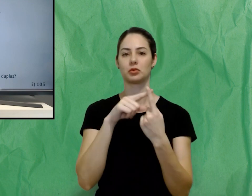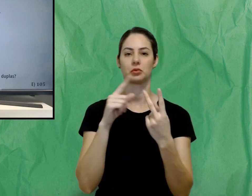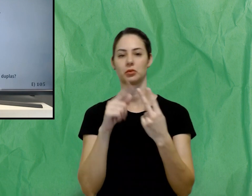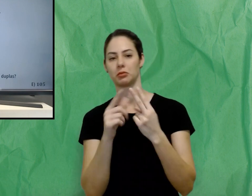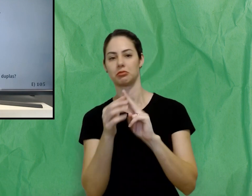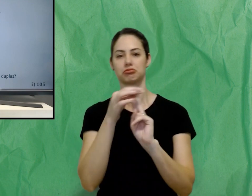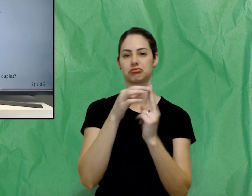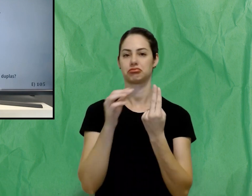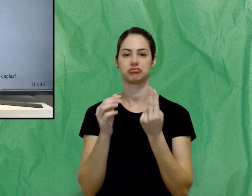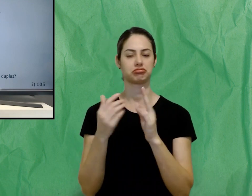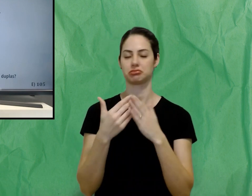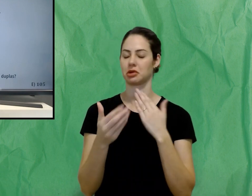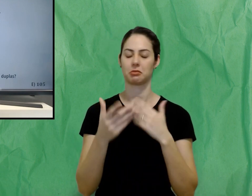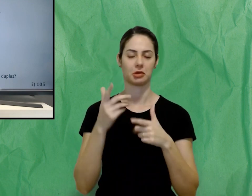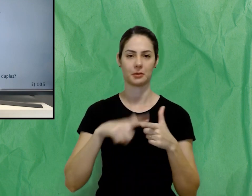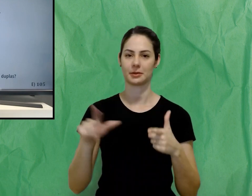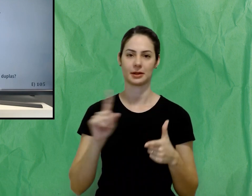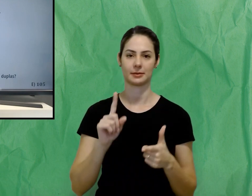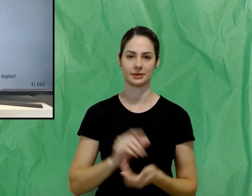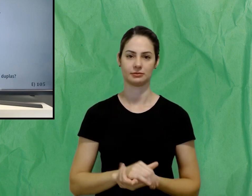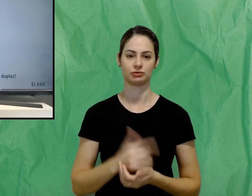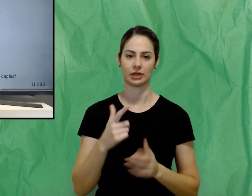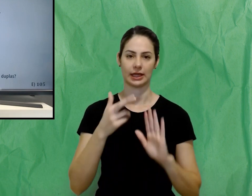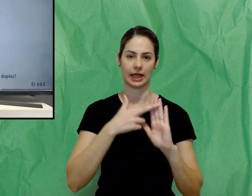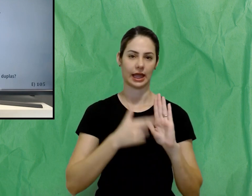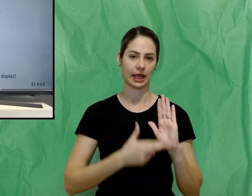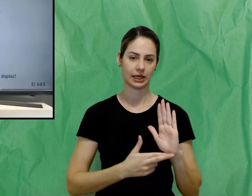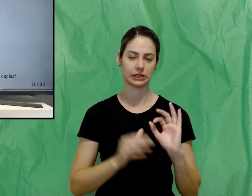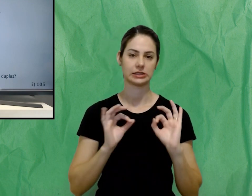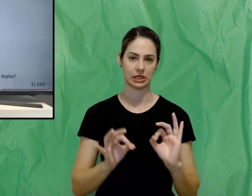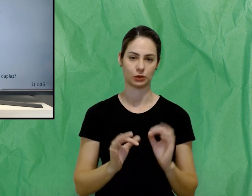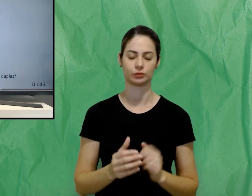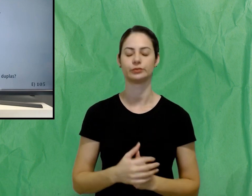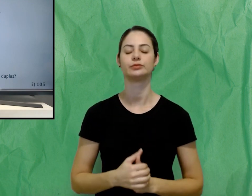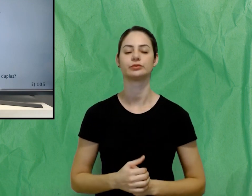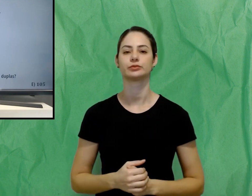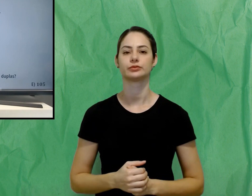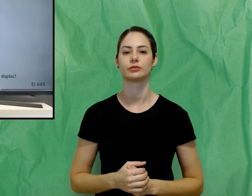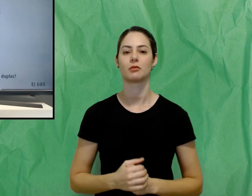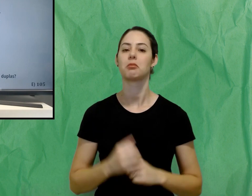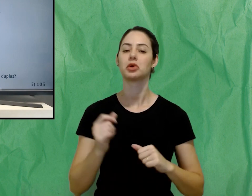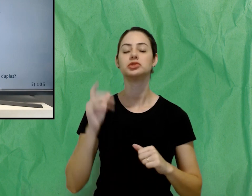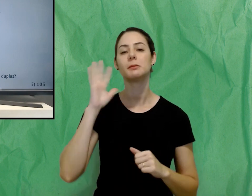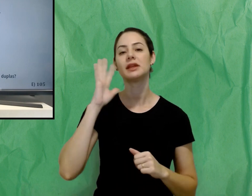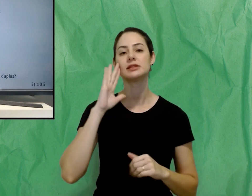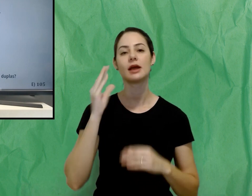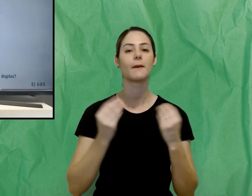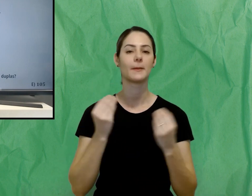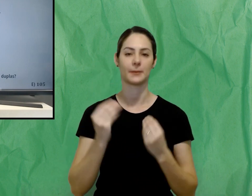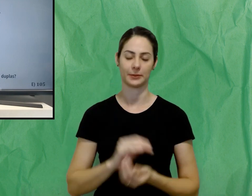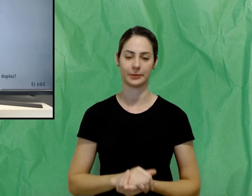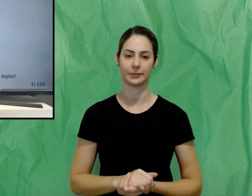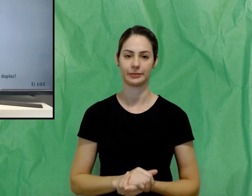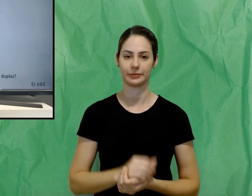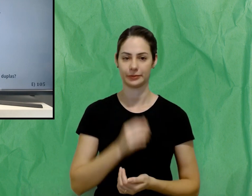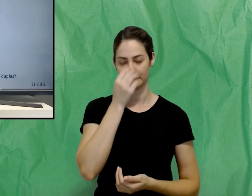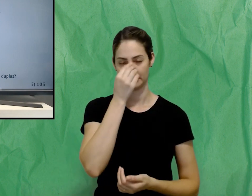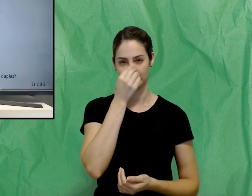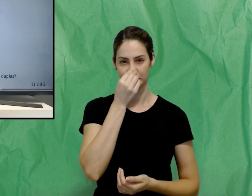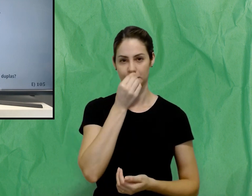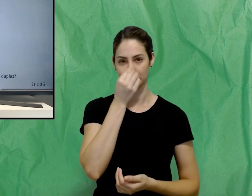essa configuração. Então não existe uma ordem para essas duplas. Por isso que a gente pode pensar o seguinte, a gente pode